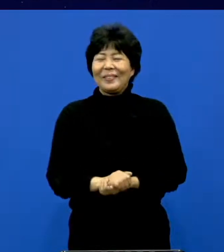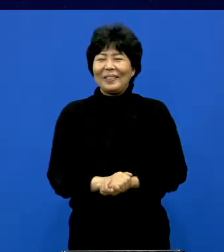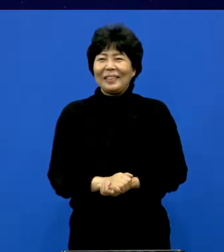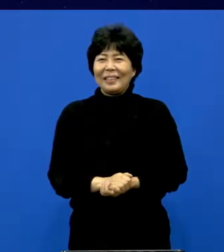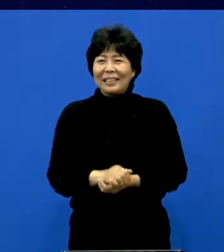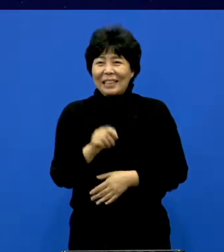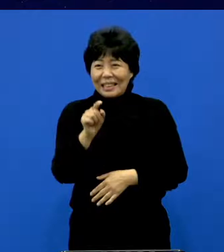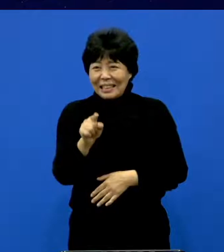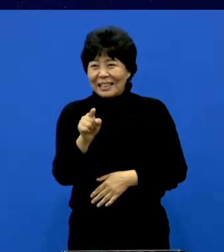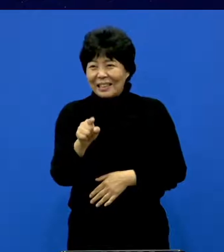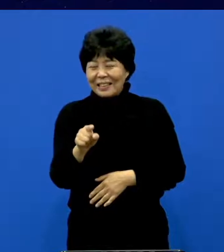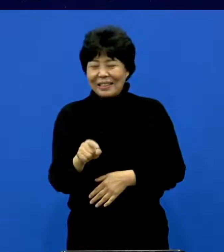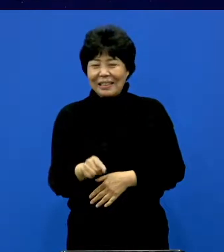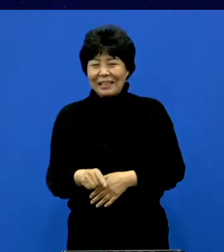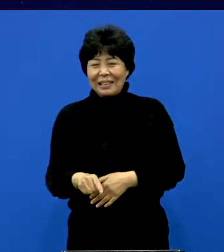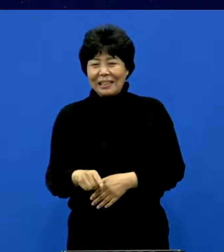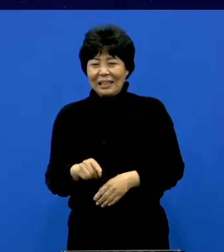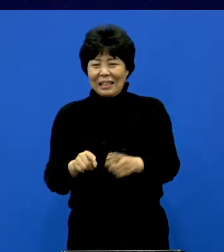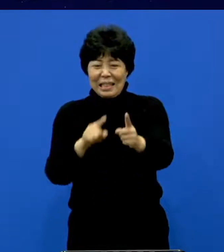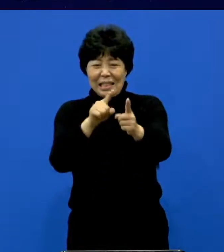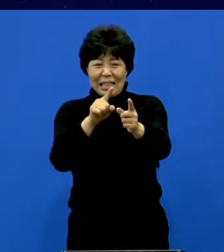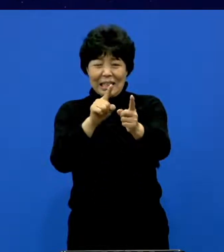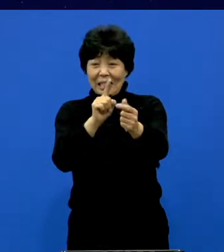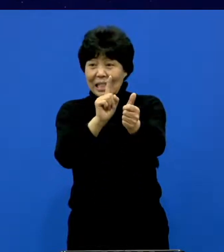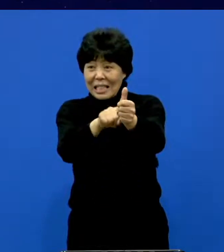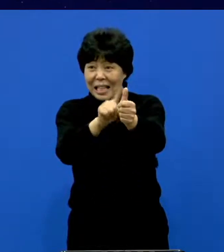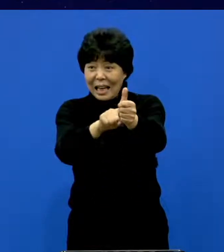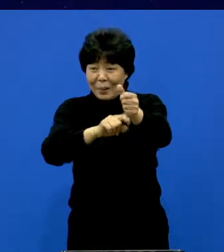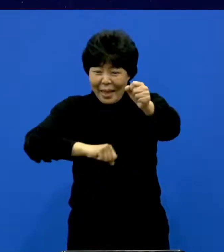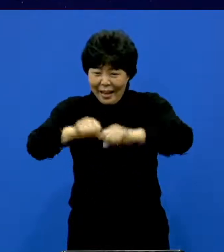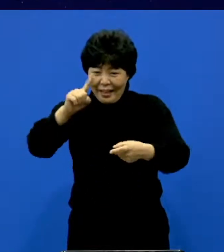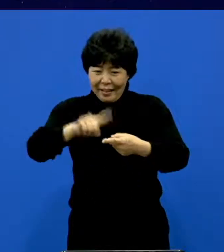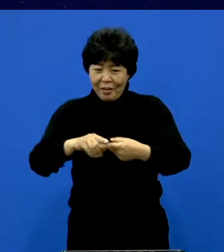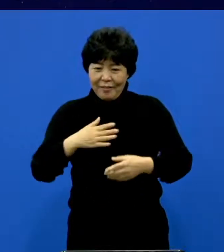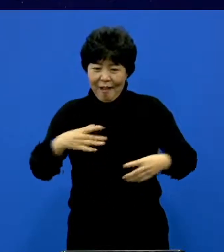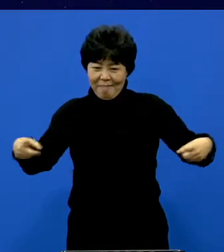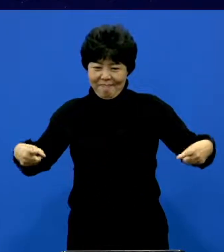이게 뭐냐면 상대가 행한 대로 갚아주고자 하는 심리.